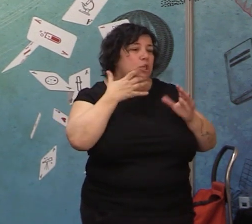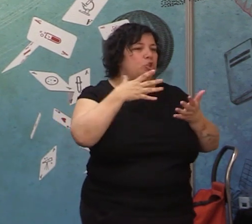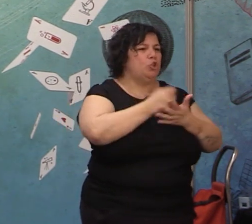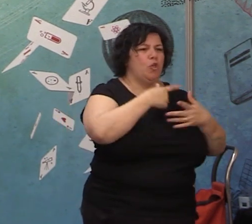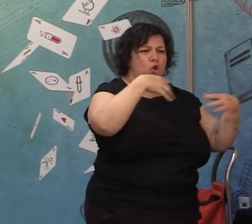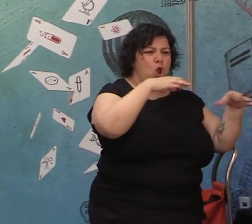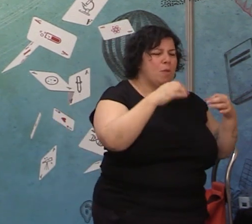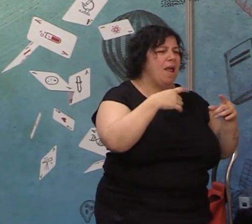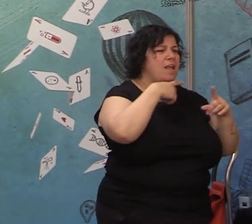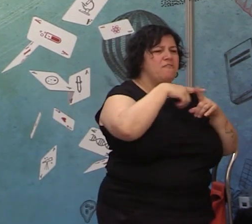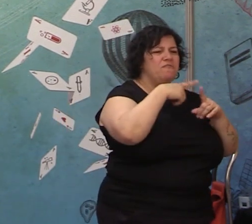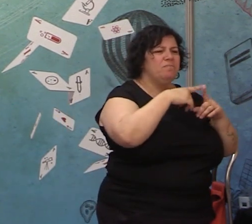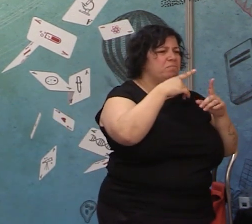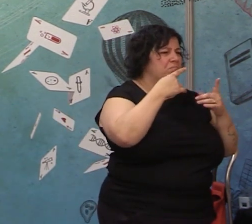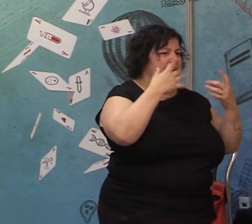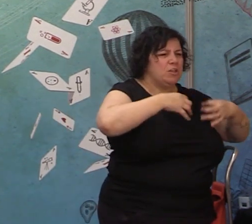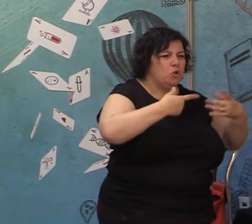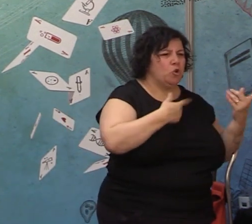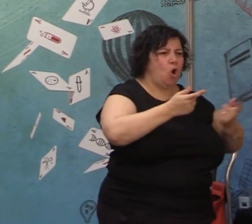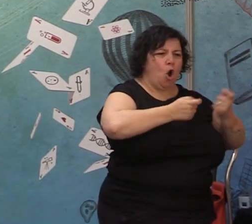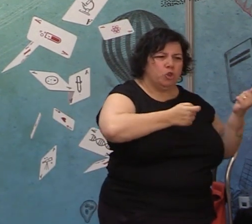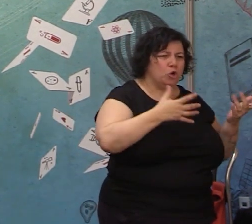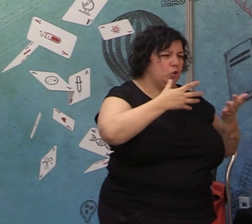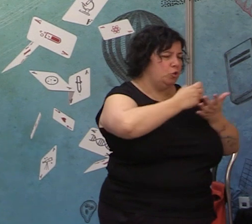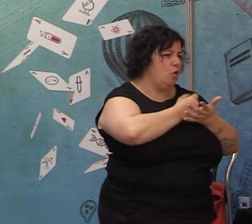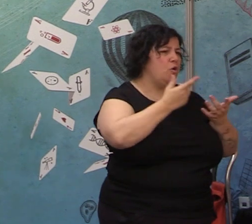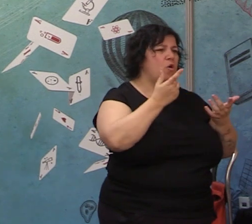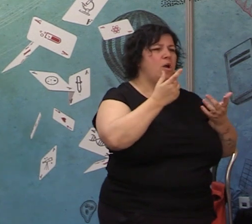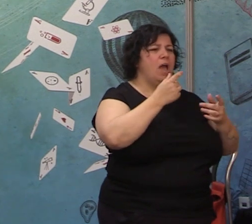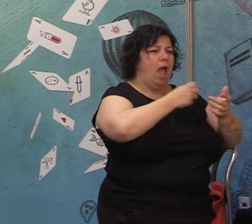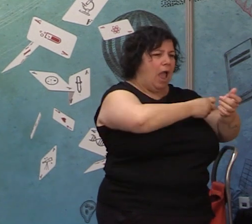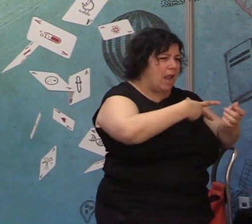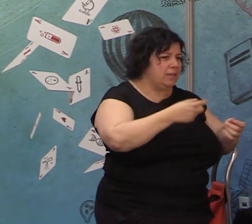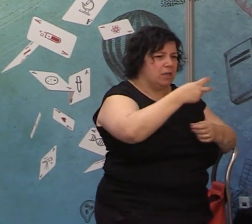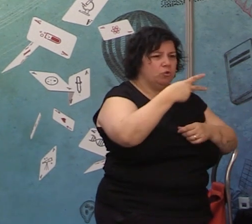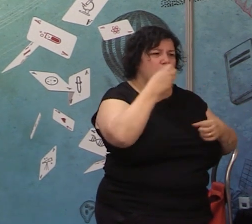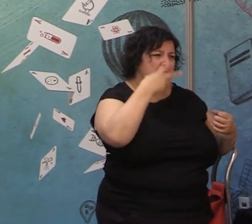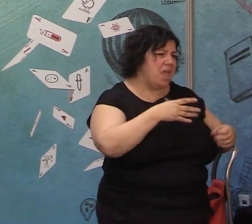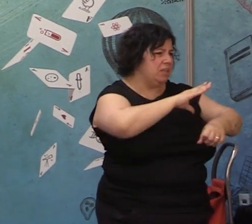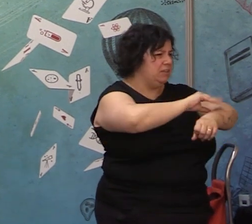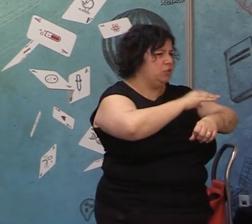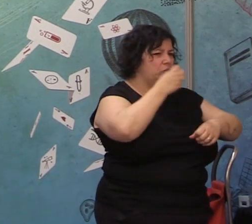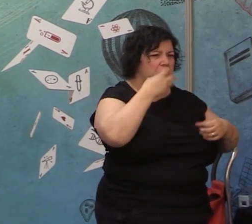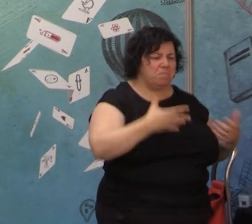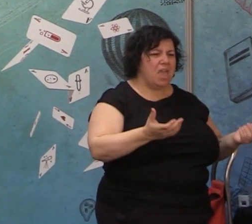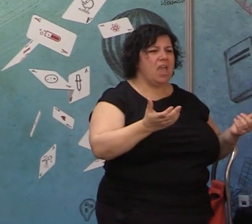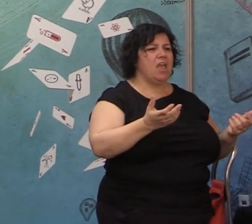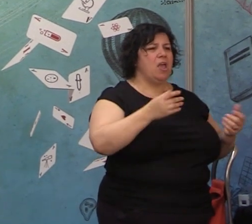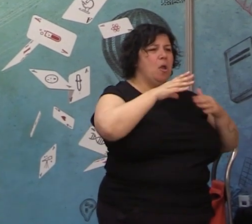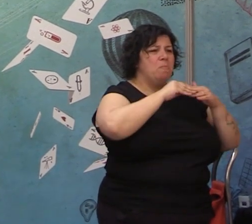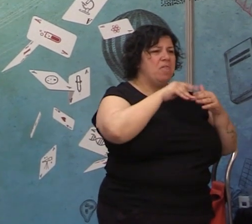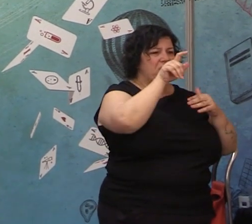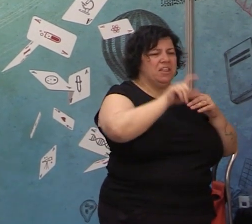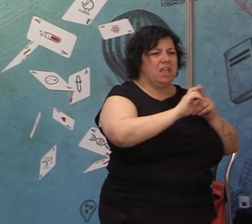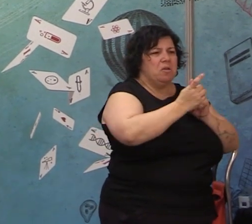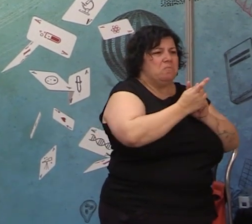normal, sus factores de riesgo los tiene controlados, la analítica bien, la tensión la tiene bien, el paciente